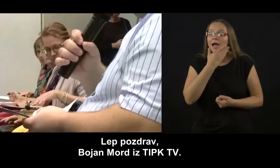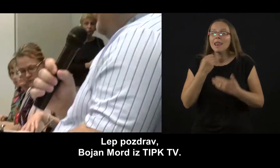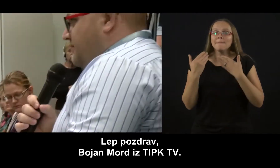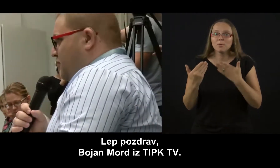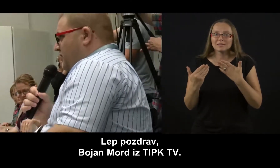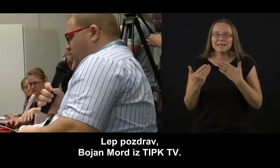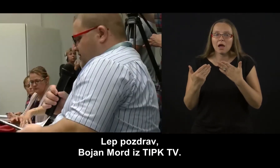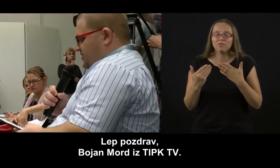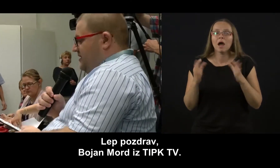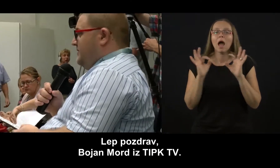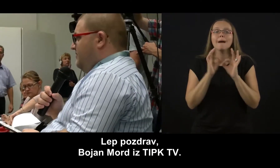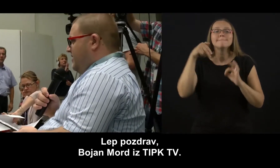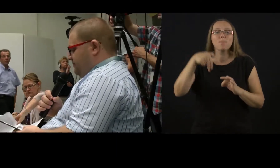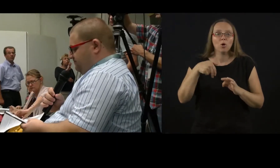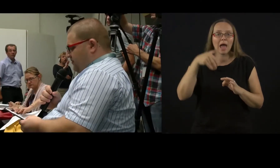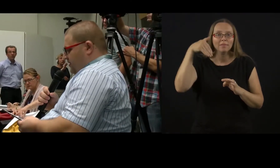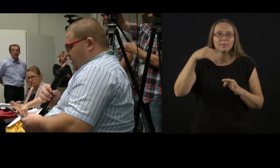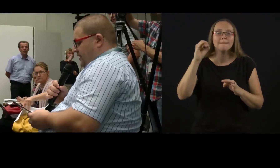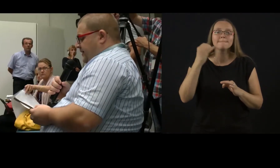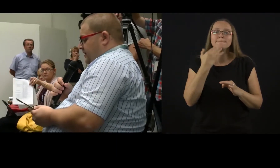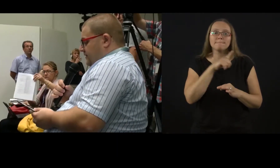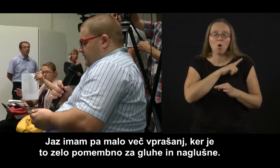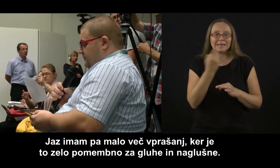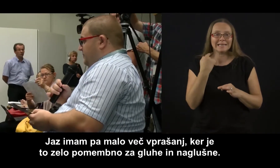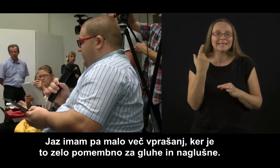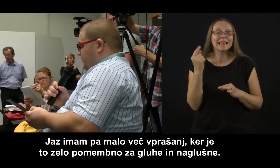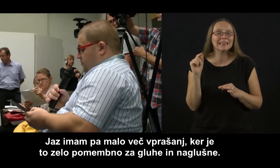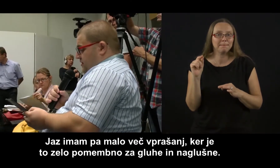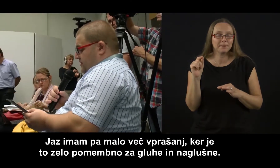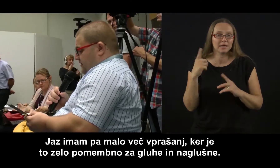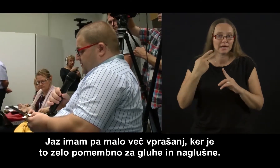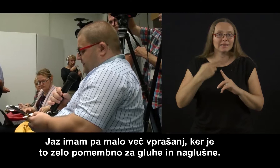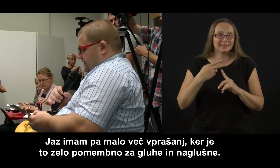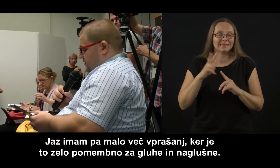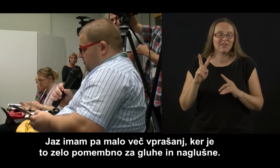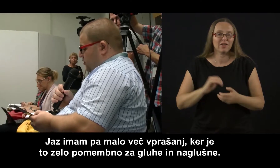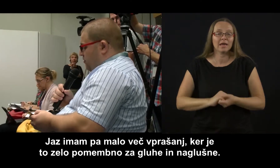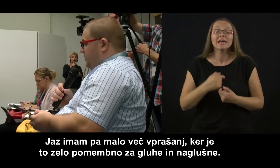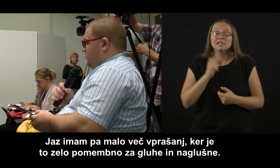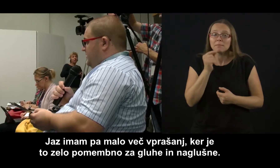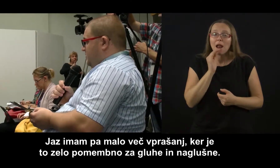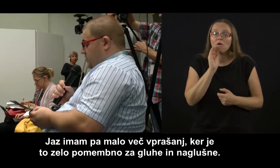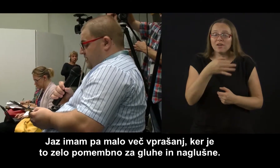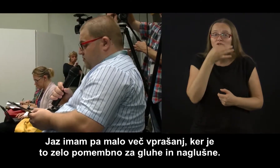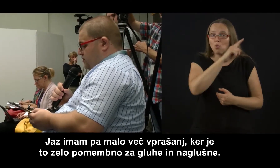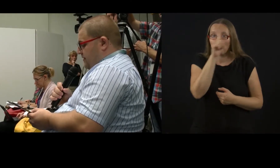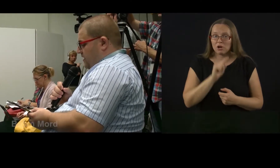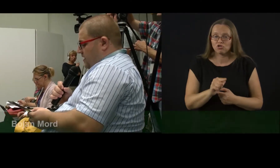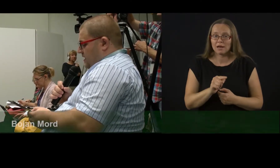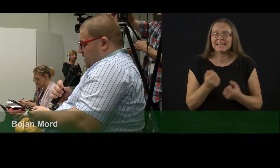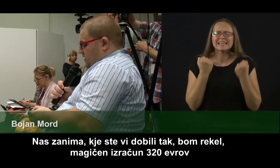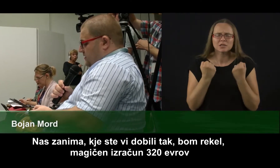Lep pozdrav, Bojan Mort iz Tipk TV-ja. Jaz imam pa malo več vprašanj, ker je to zelo pomembno za gluhe in